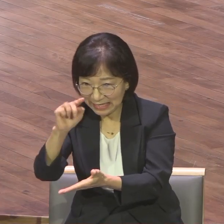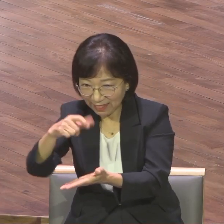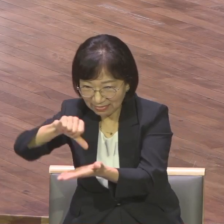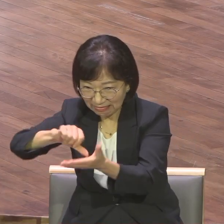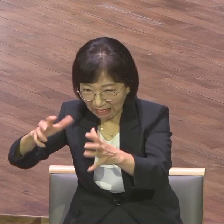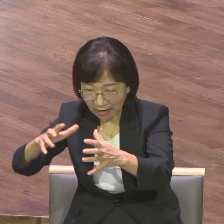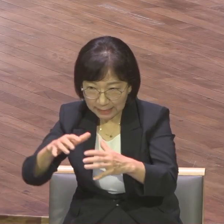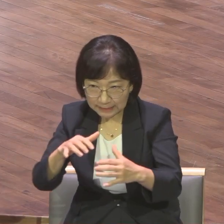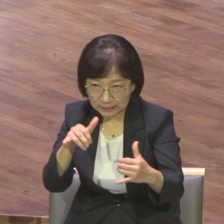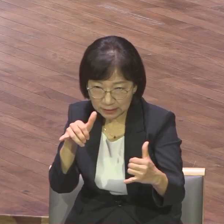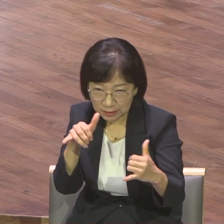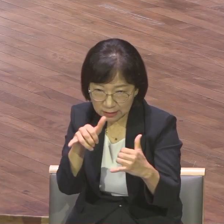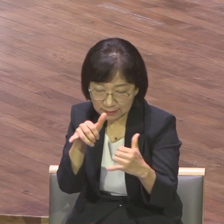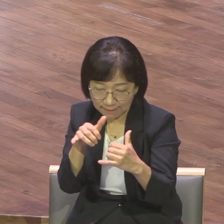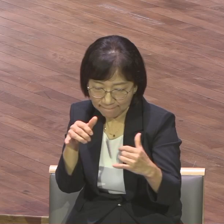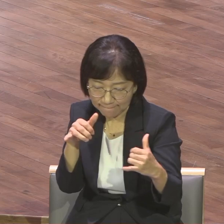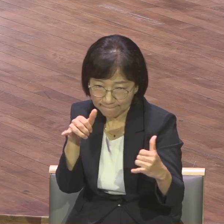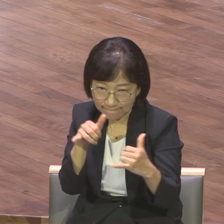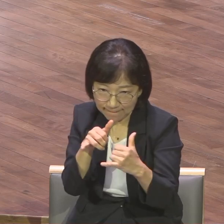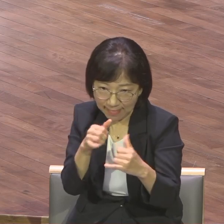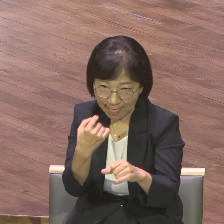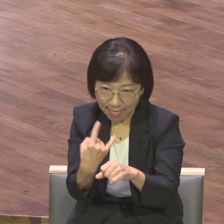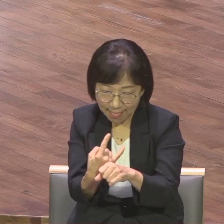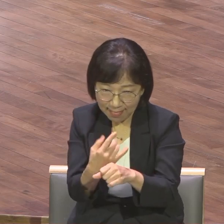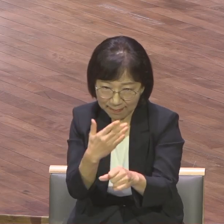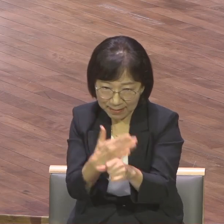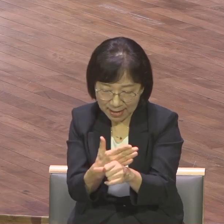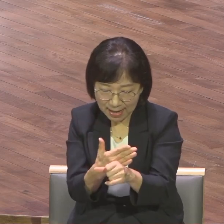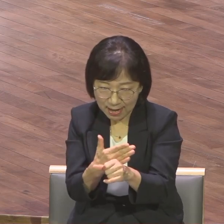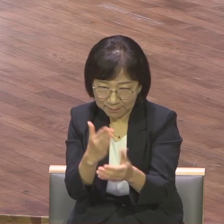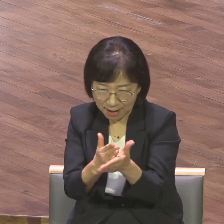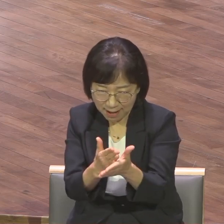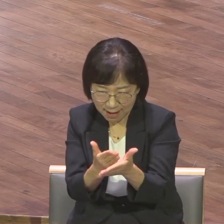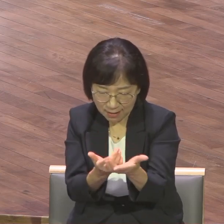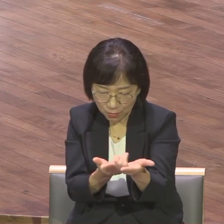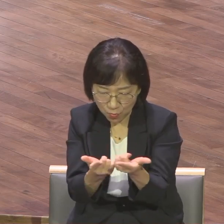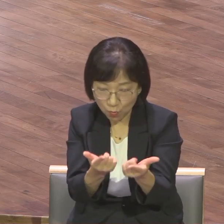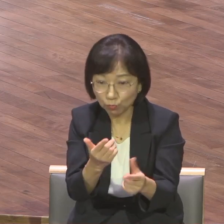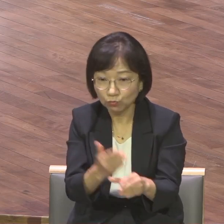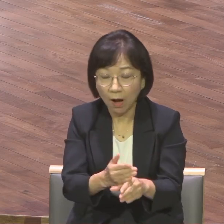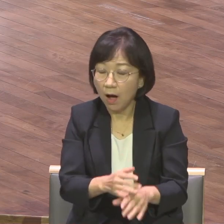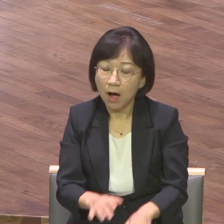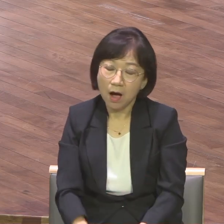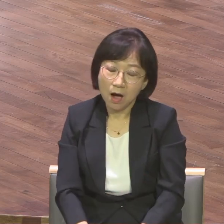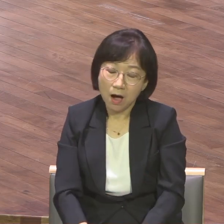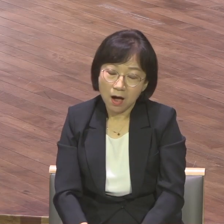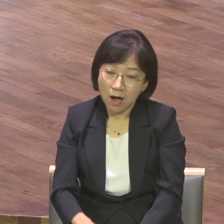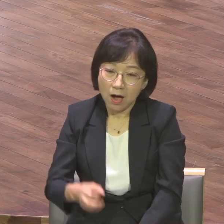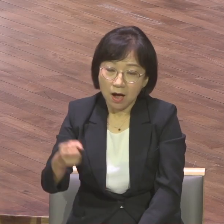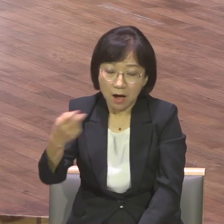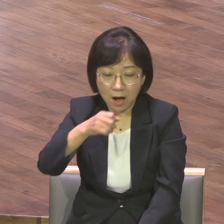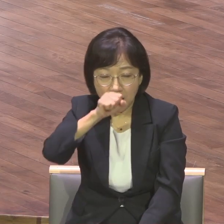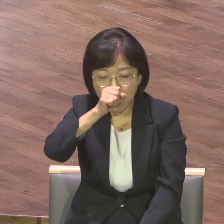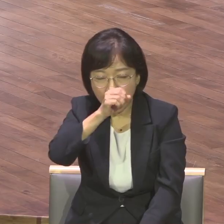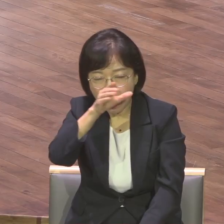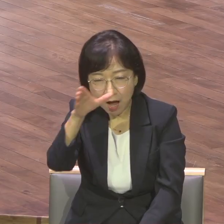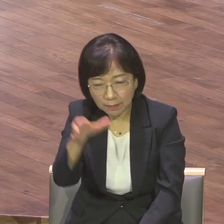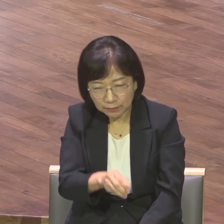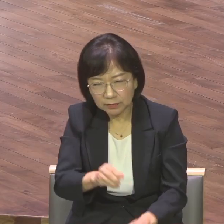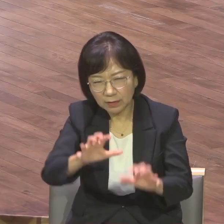지구촌 곳곳에 지금 내전으로 죽어가는 사람들의 수가 상상을 초월하고 아프리카 말 못합니다.